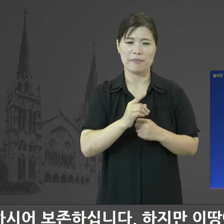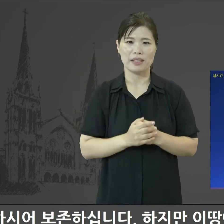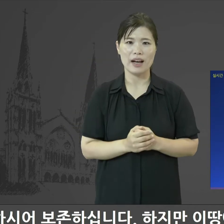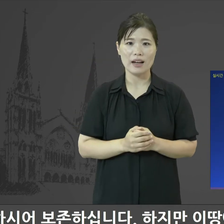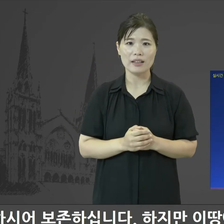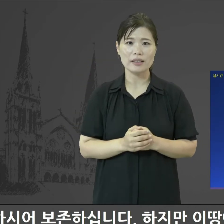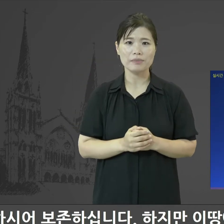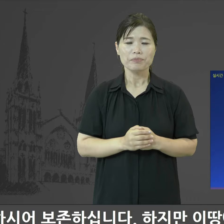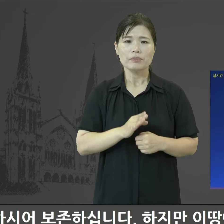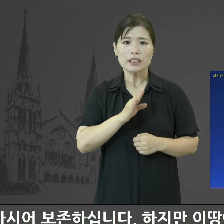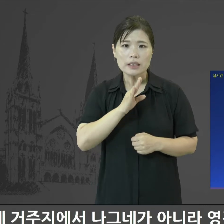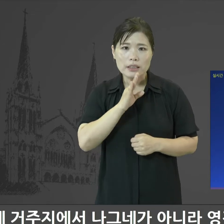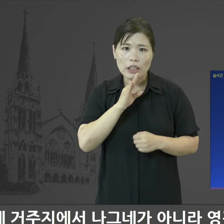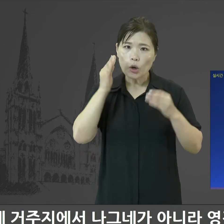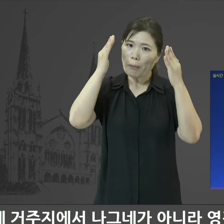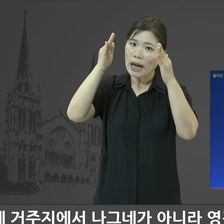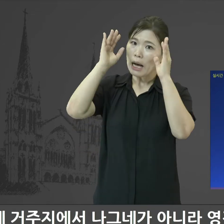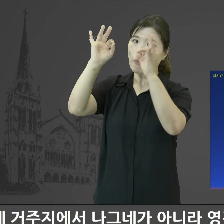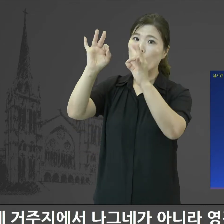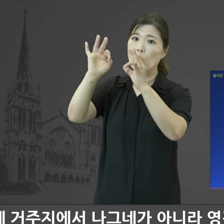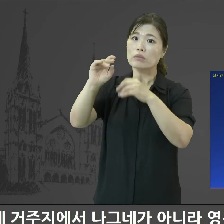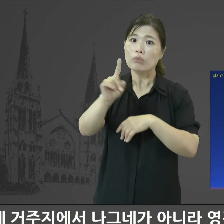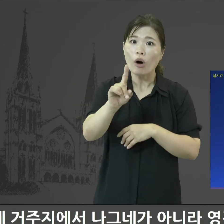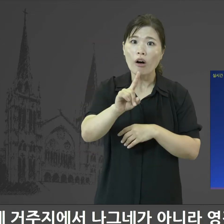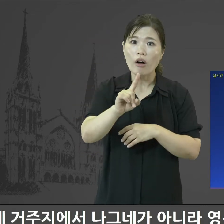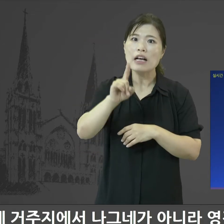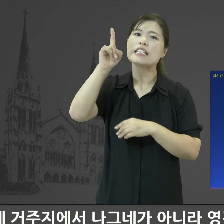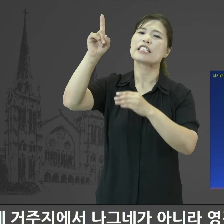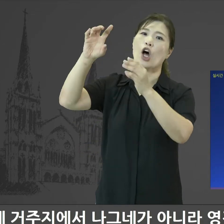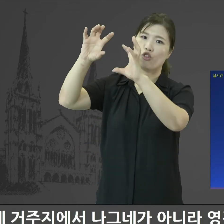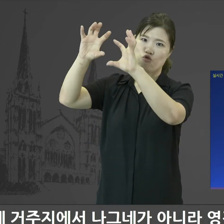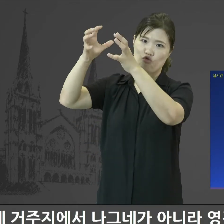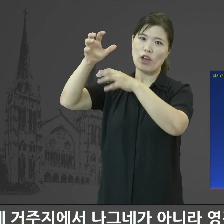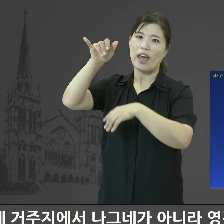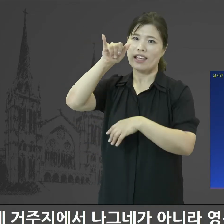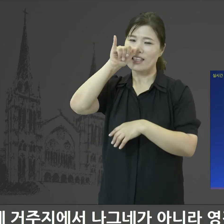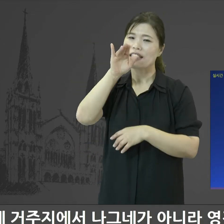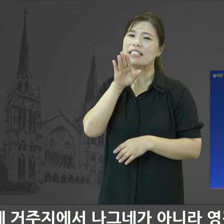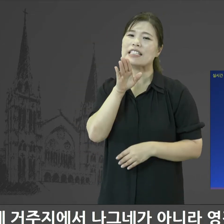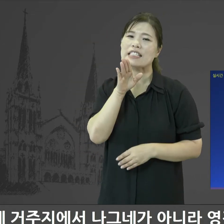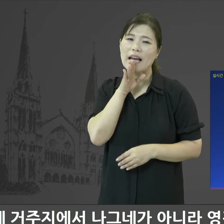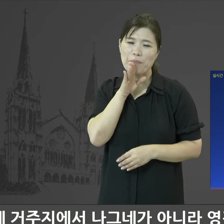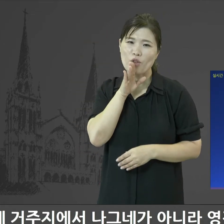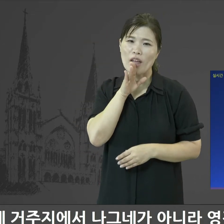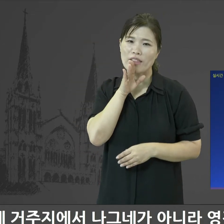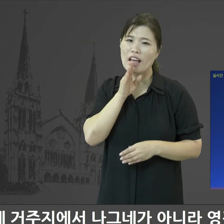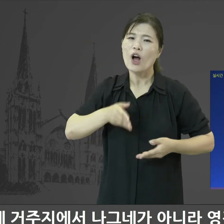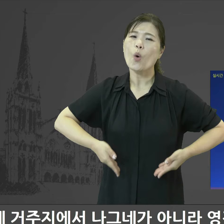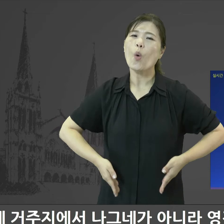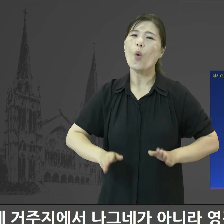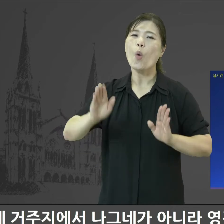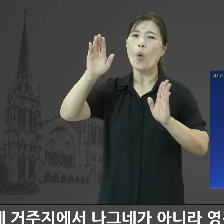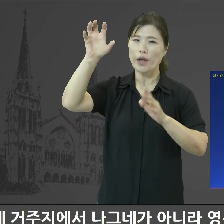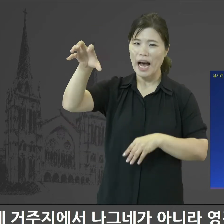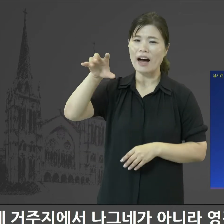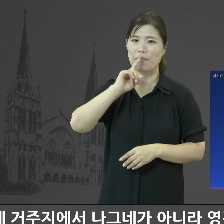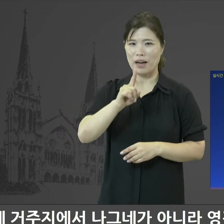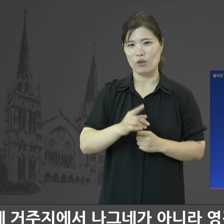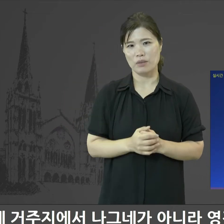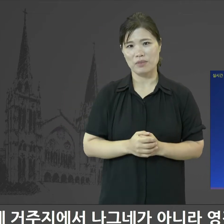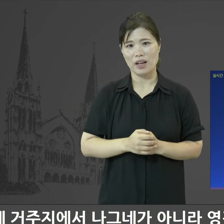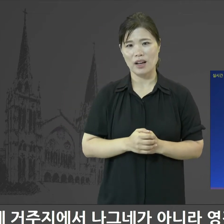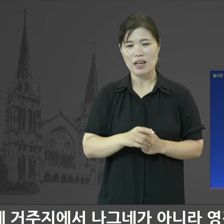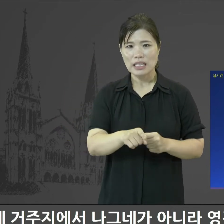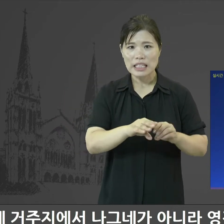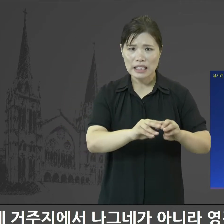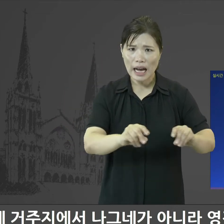바라보고 가야 할 곳은 저 천국에 있는 우리의 참된 고향, 이 땅에서는 나그네 택하심을 받은